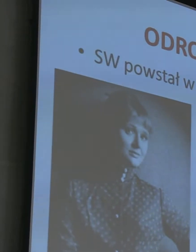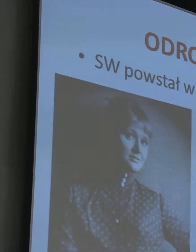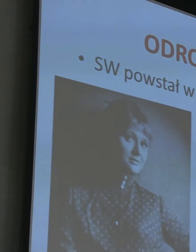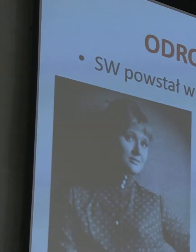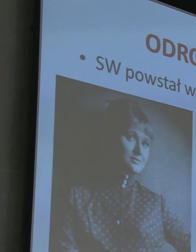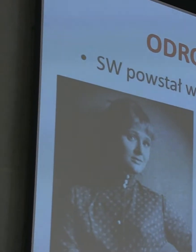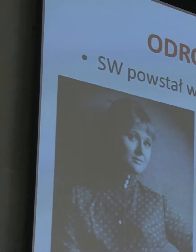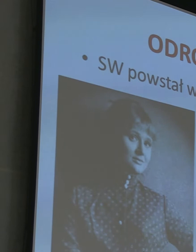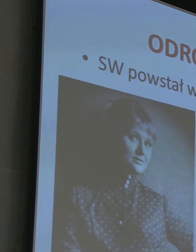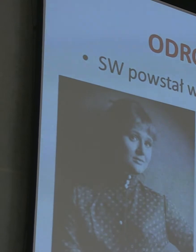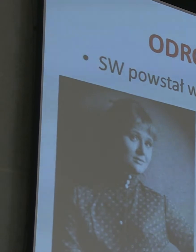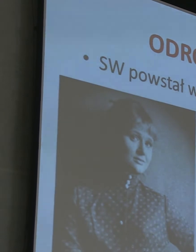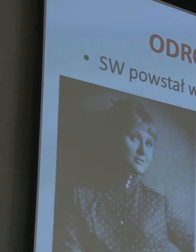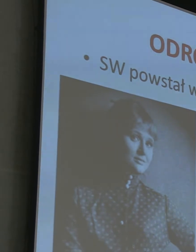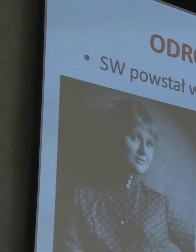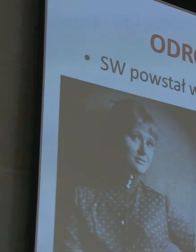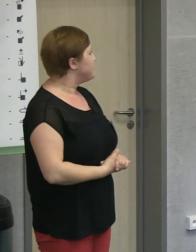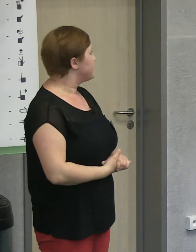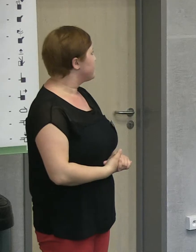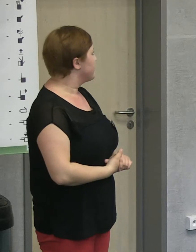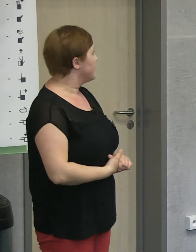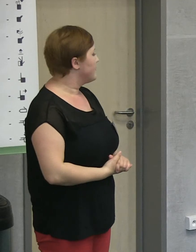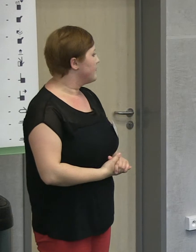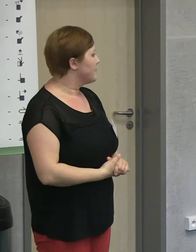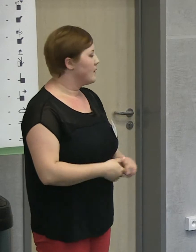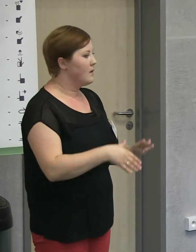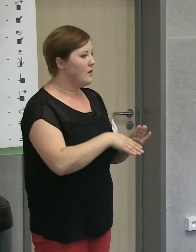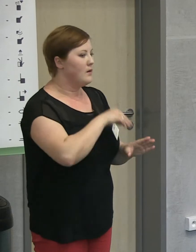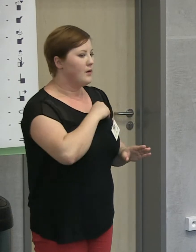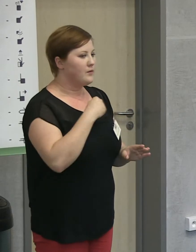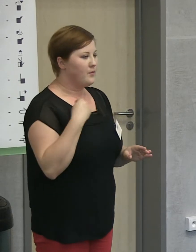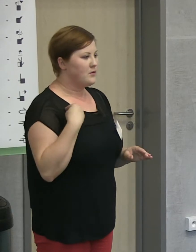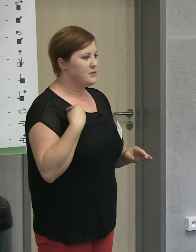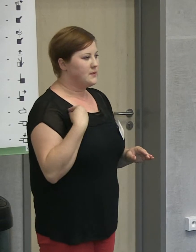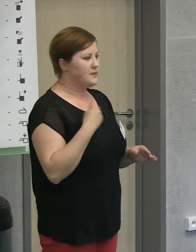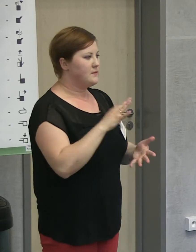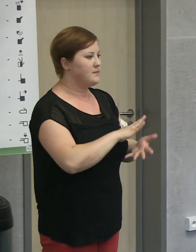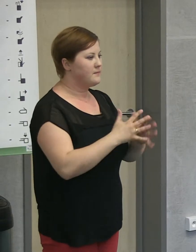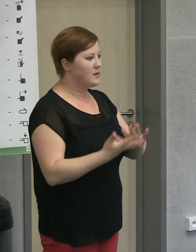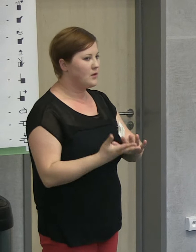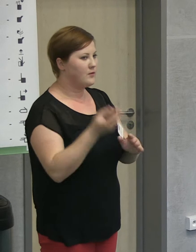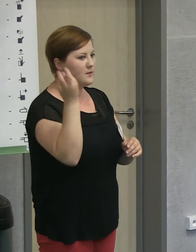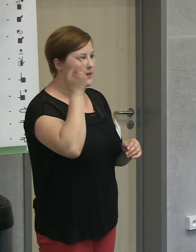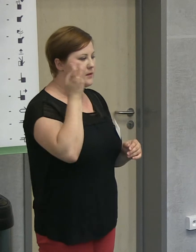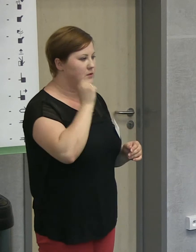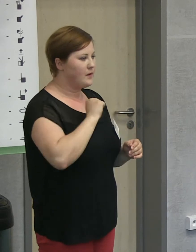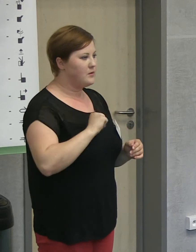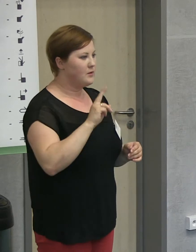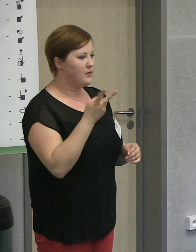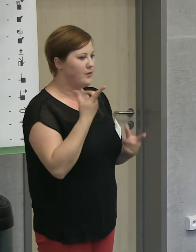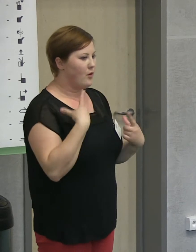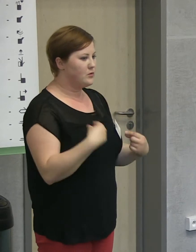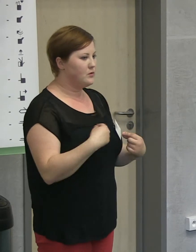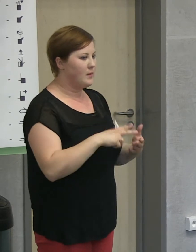obrazkowe. Trochę z historii, skąd się ten say-writing wziął. U nas w Polsce. U nas w Polsce say-writingiem zainteresowały się dwie